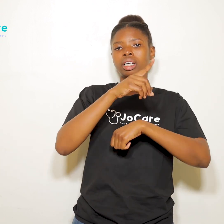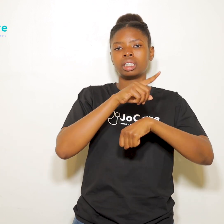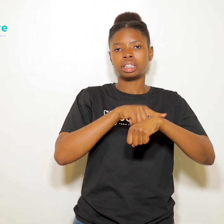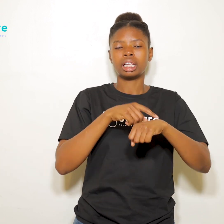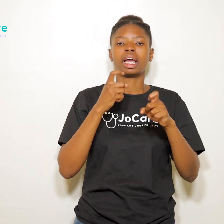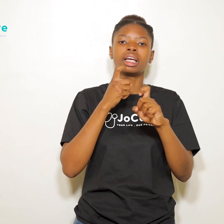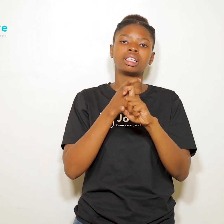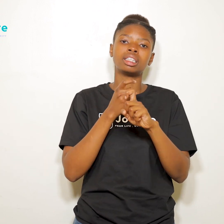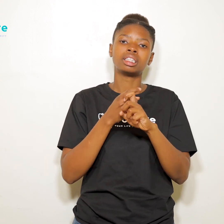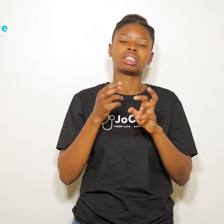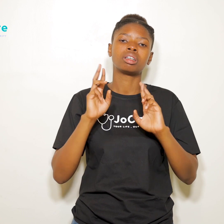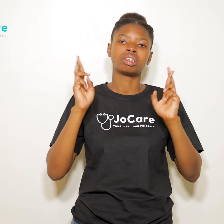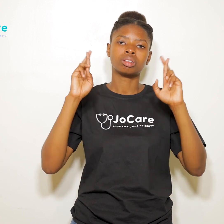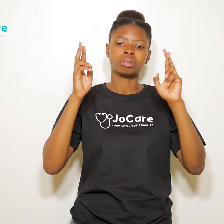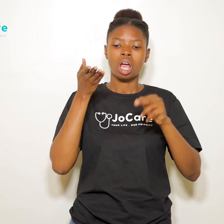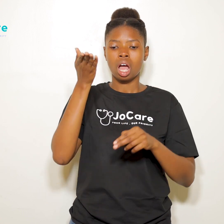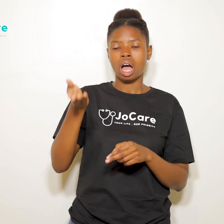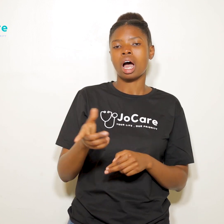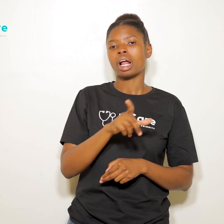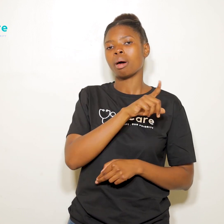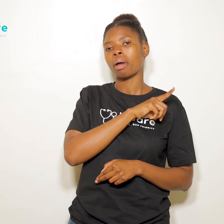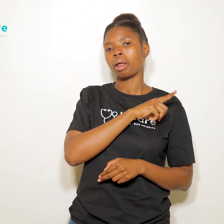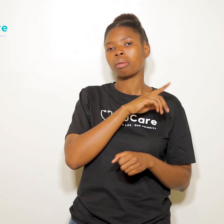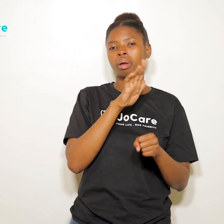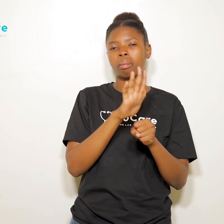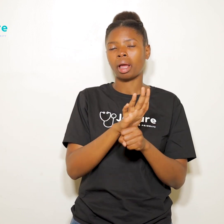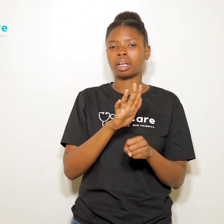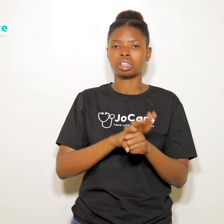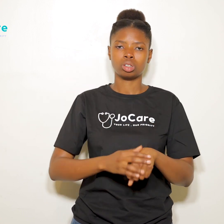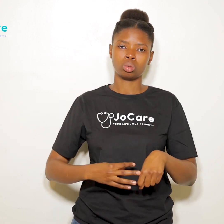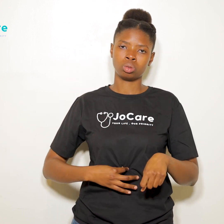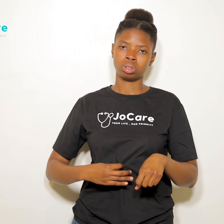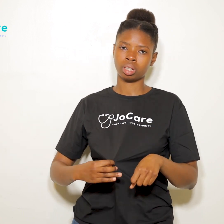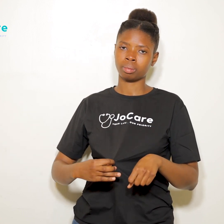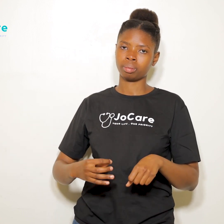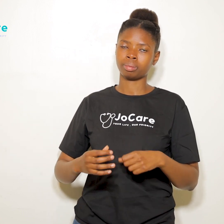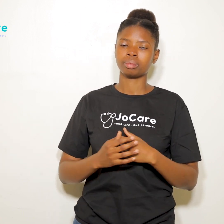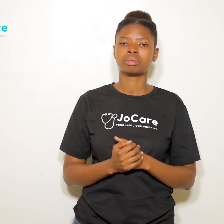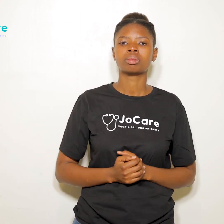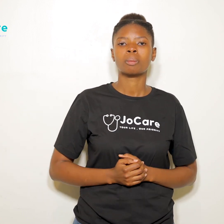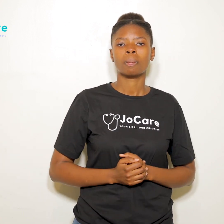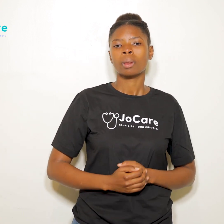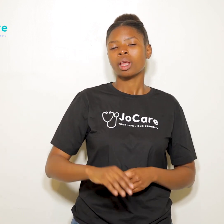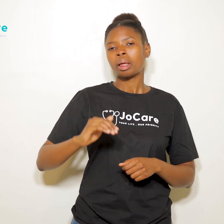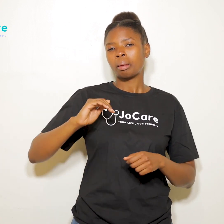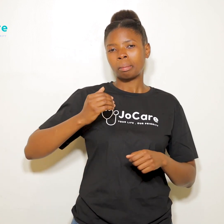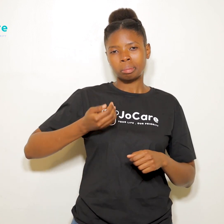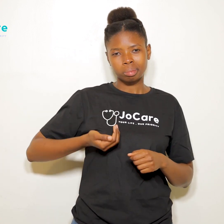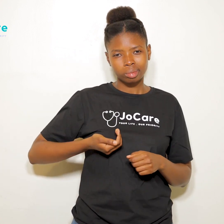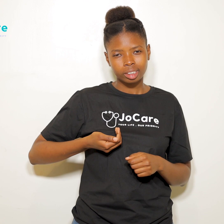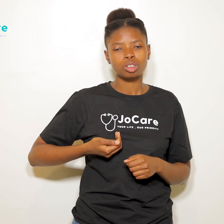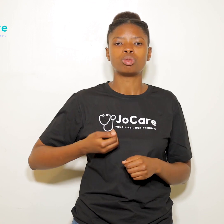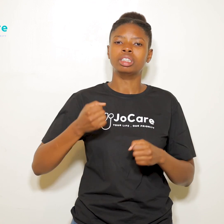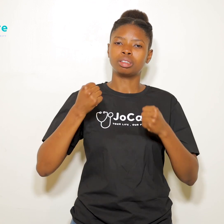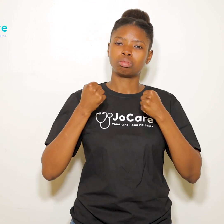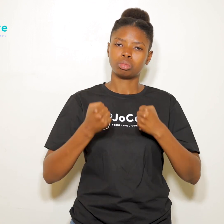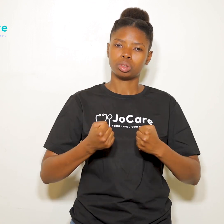mukobwa, aho afite amahirwe menshi yo gusama. Umusore, nkumi, mugabo, umugore unkurikiye,